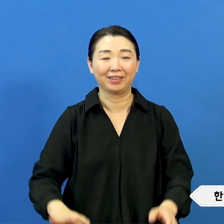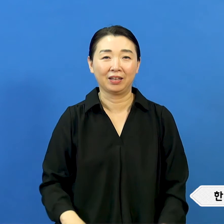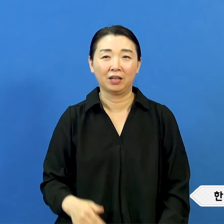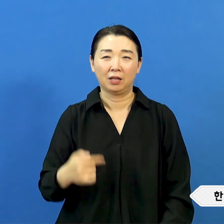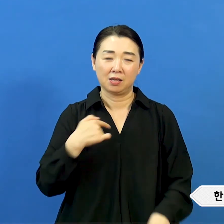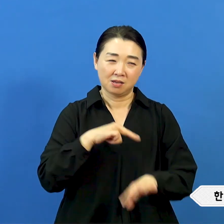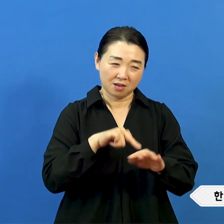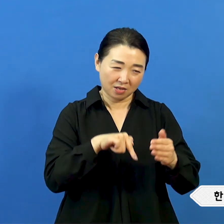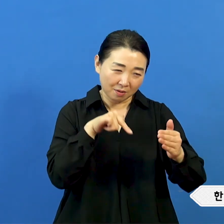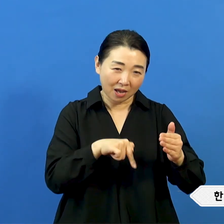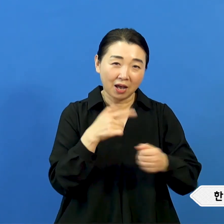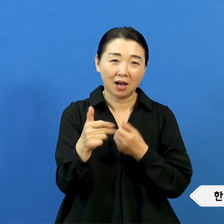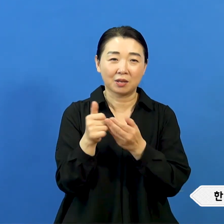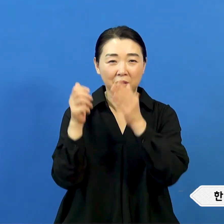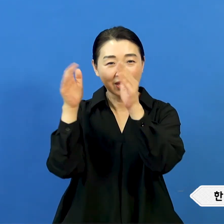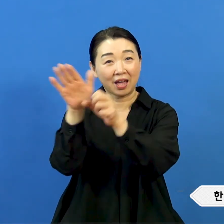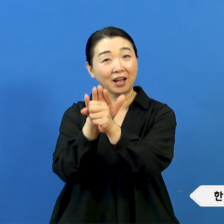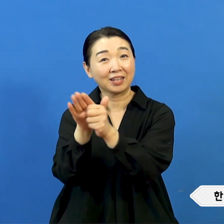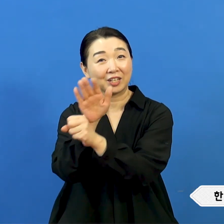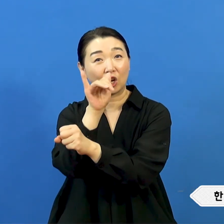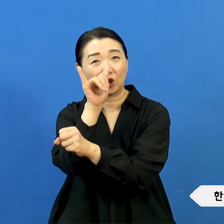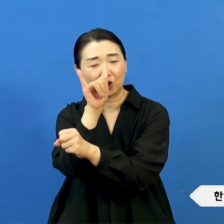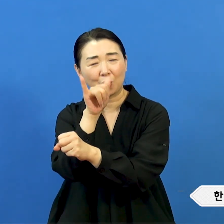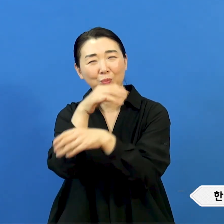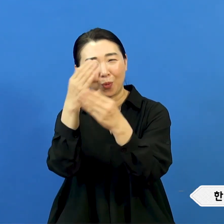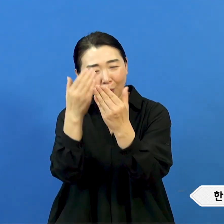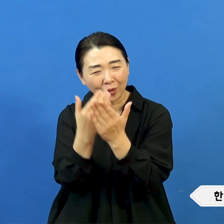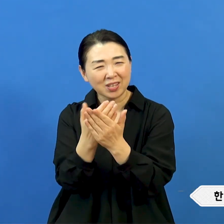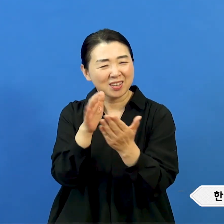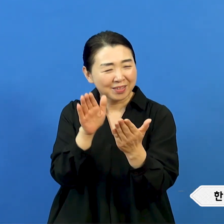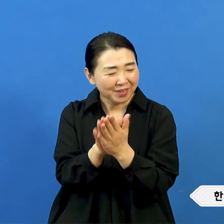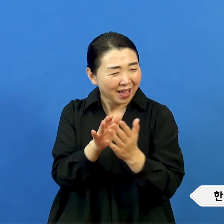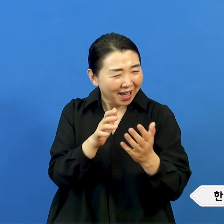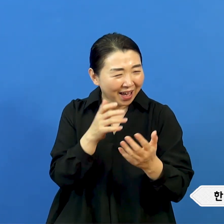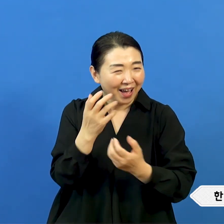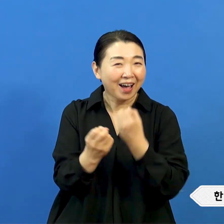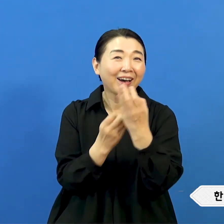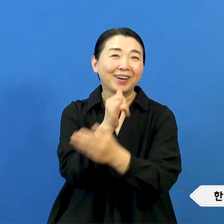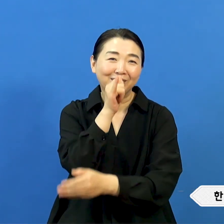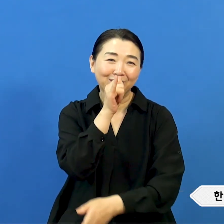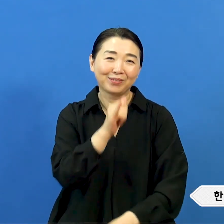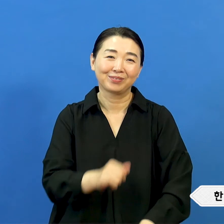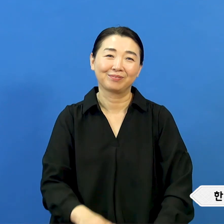가슴 속에서 하나님을 향한 사랑이 절절히 흘러 넘치는 것입니다.